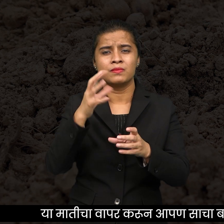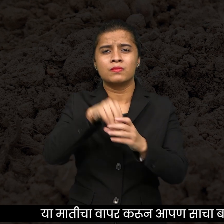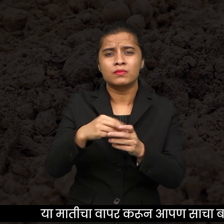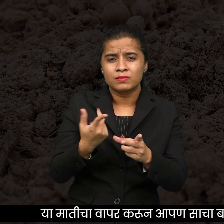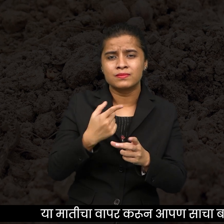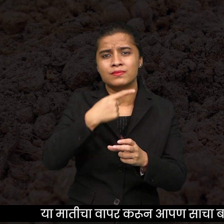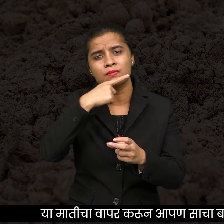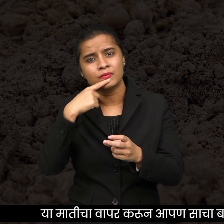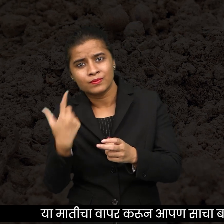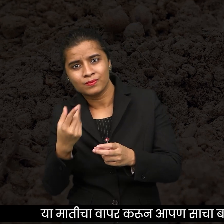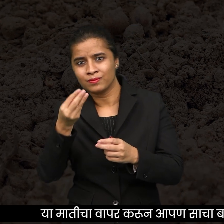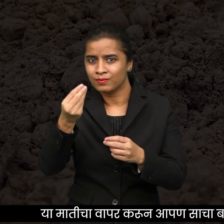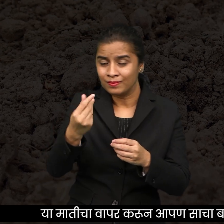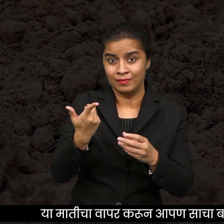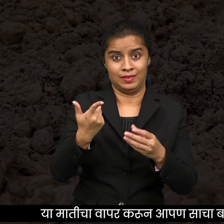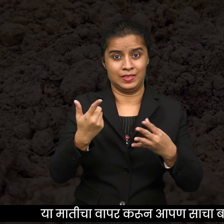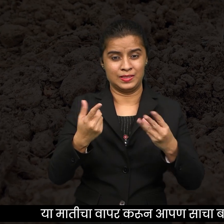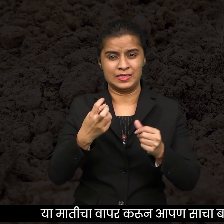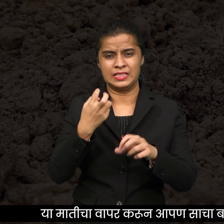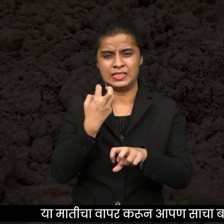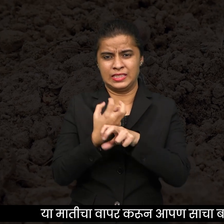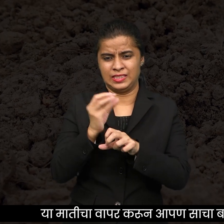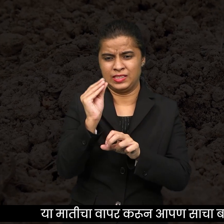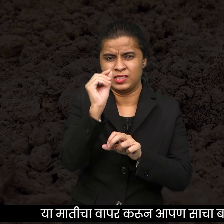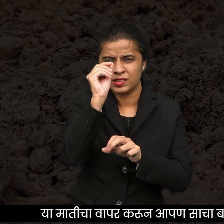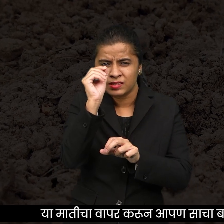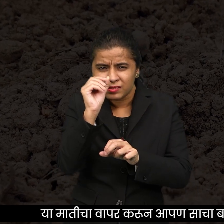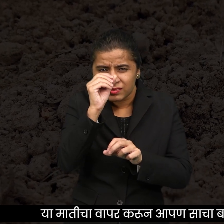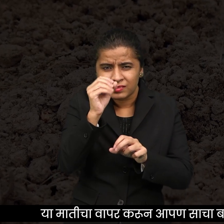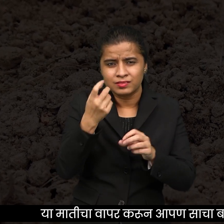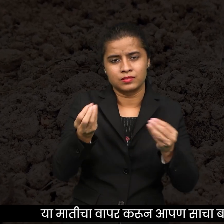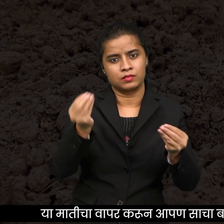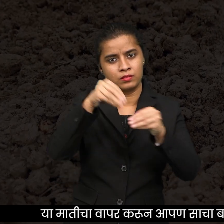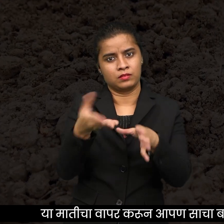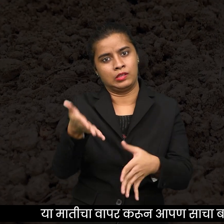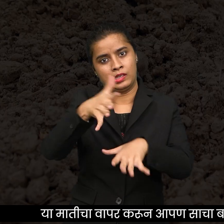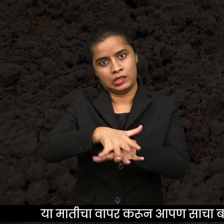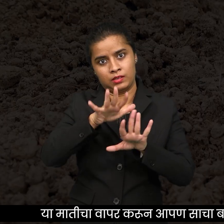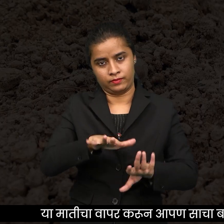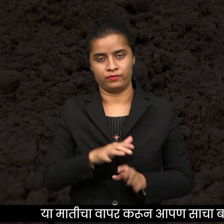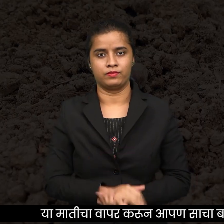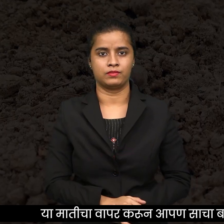बनवू शकतो नाही, कारण त्यात वाळूही असते.